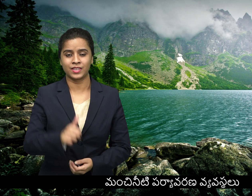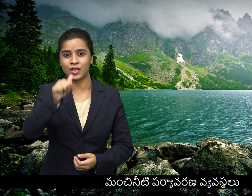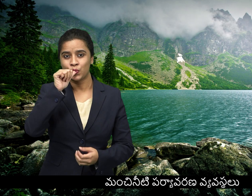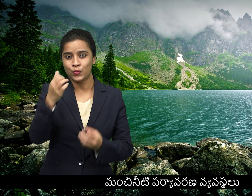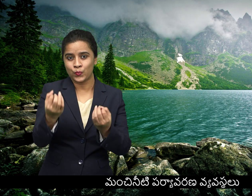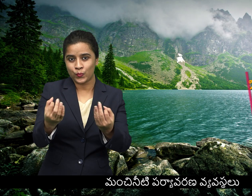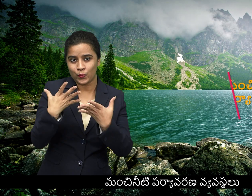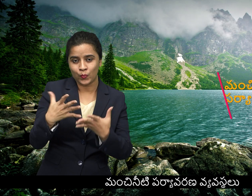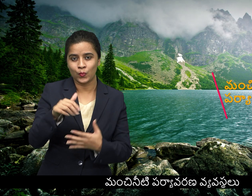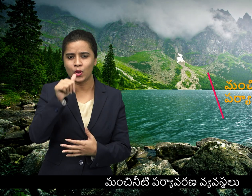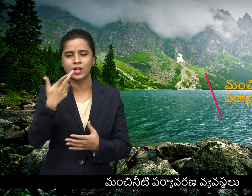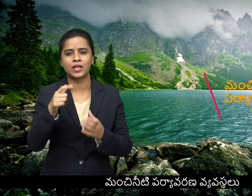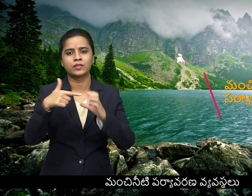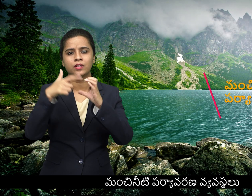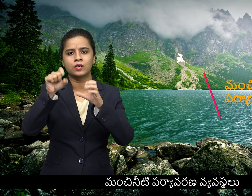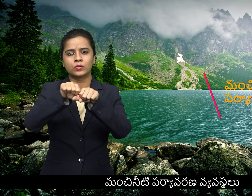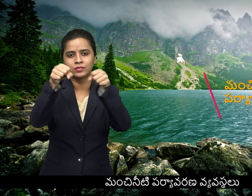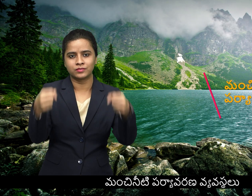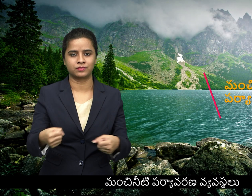మంచినీటి పర్యావరణ వ్యవస్థలు.